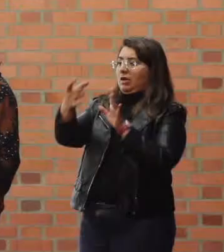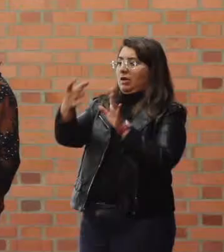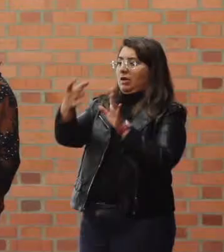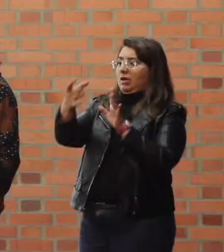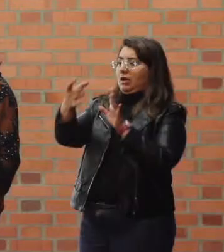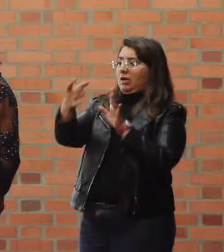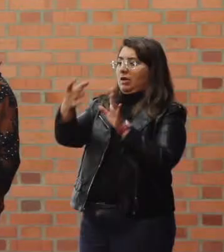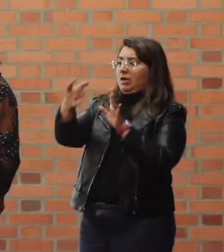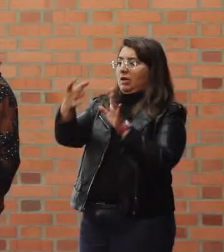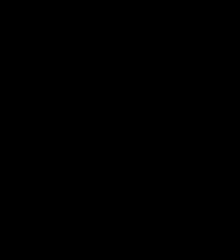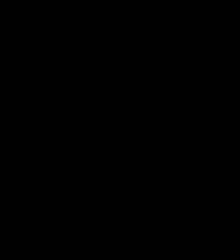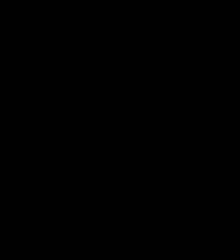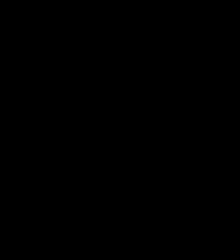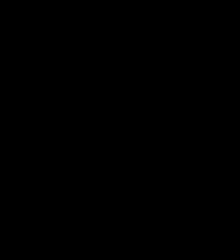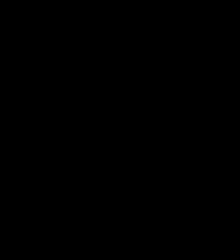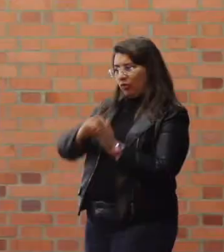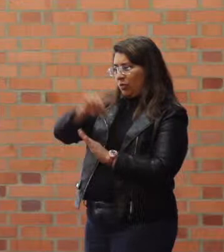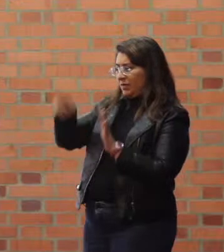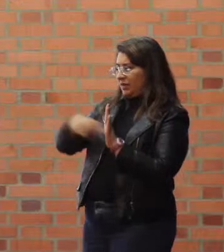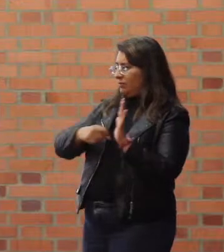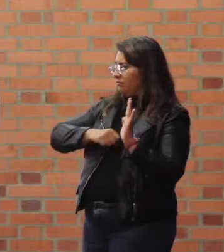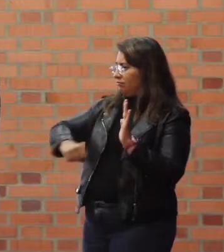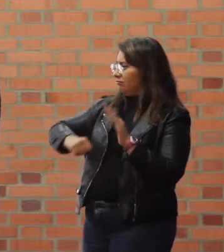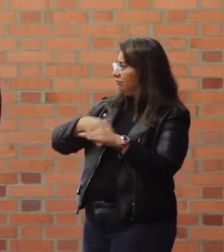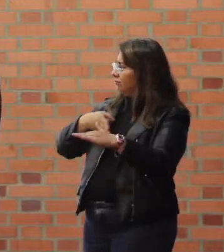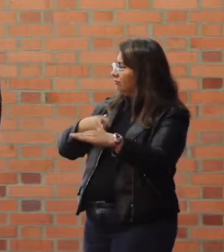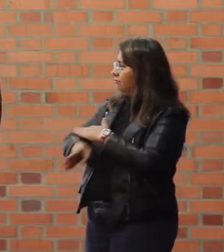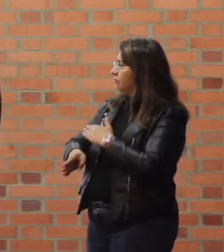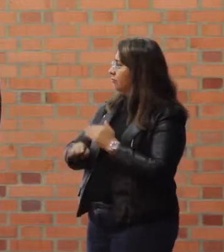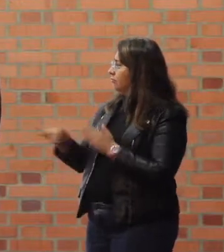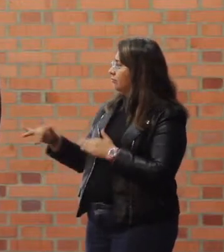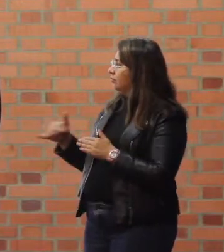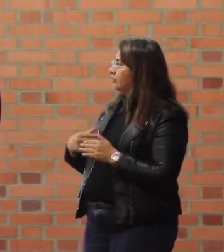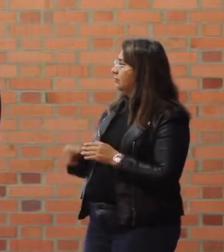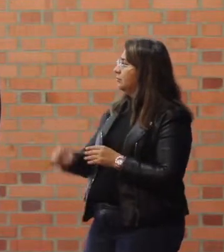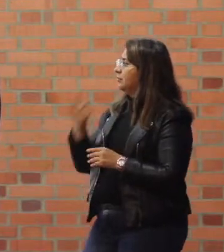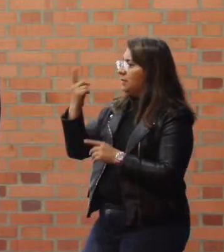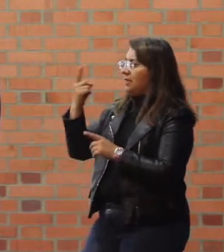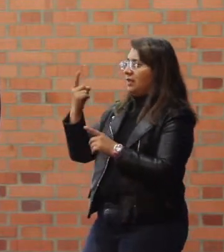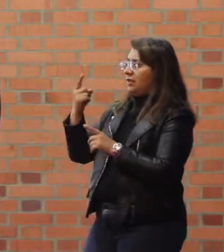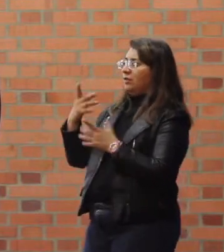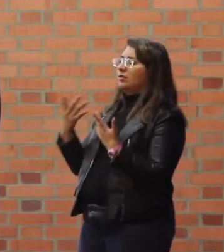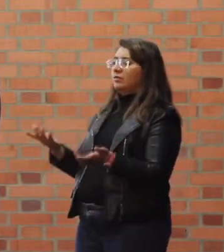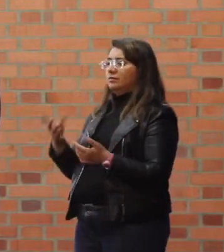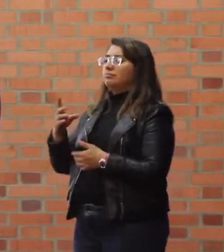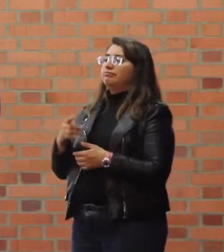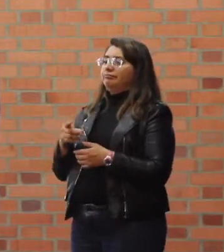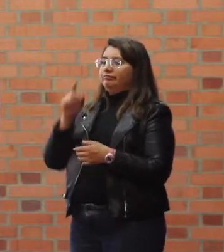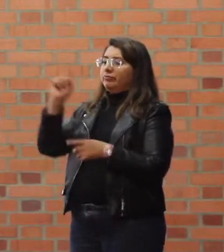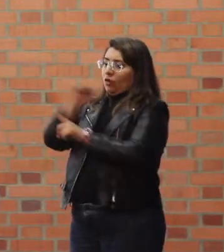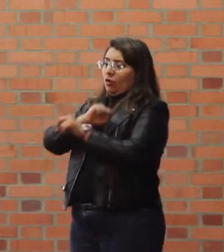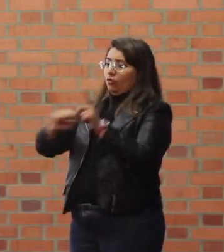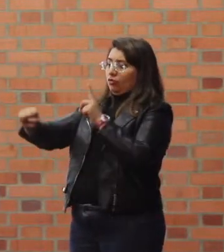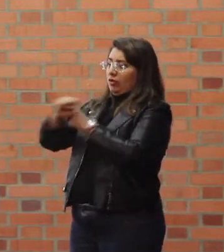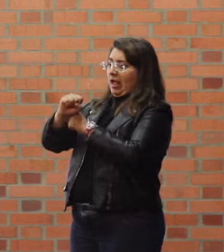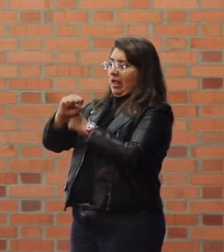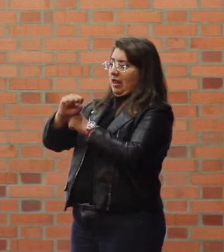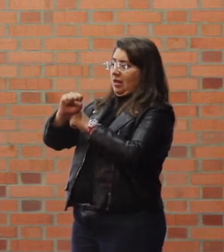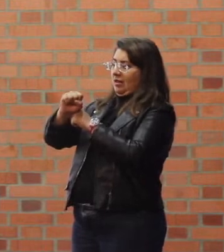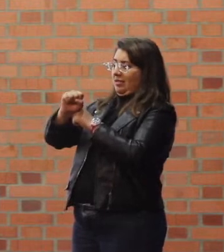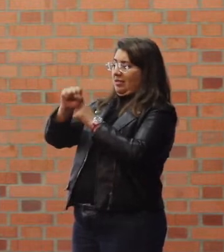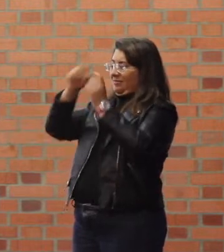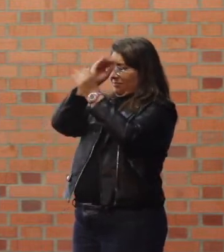el aborto para eso despenalizar socialmente que yo encuentro